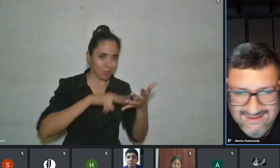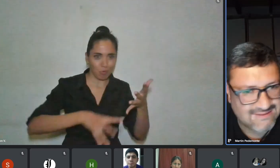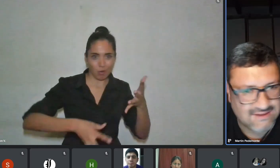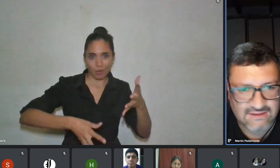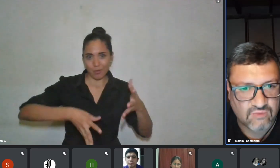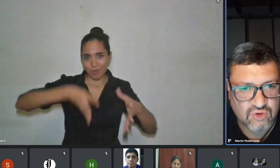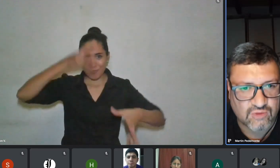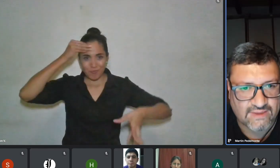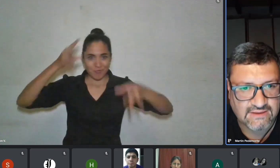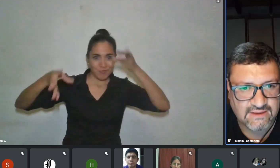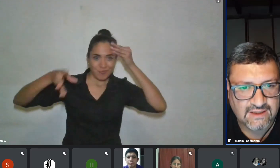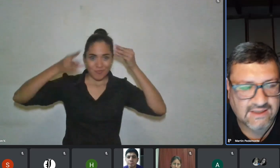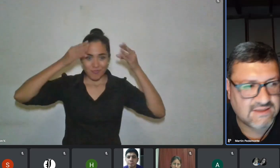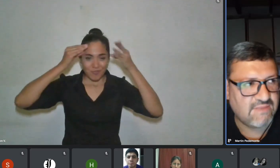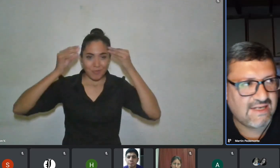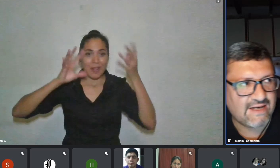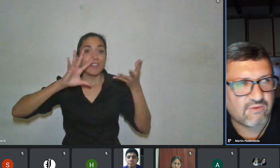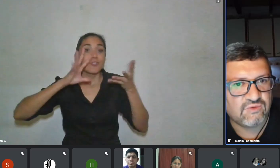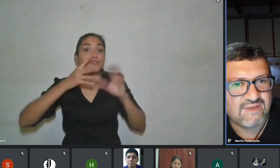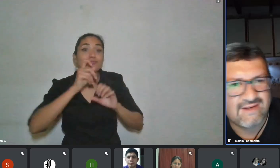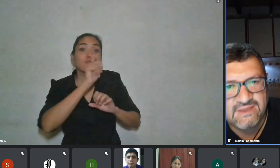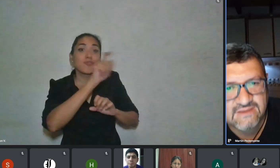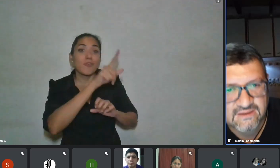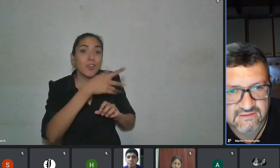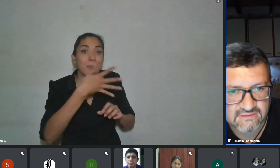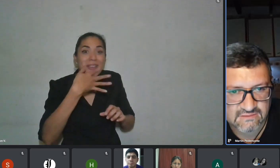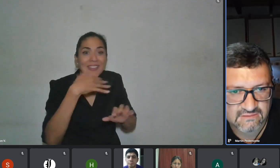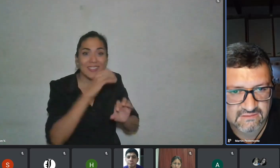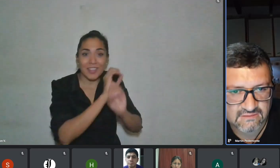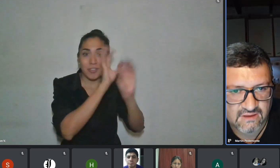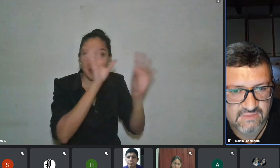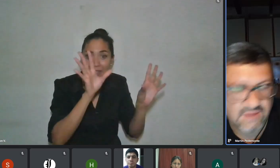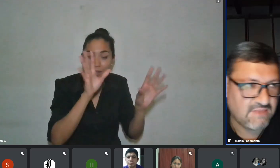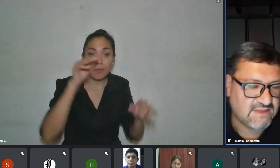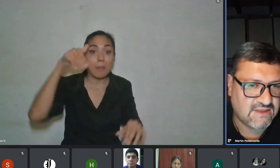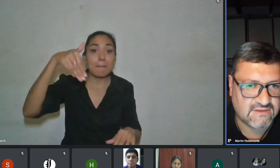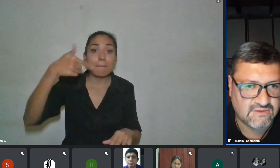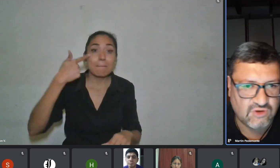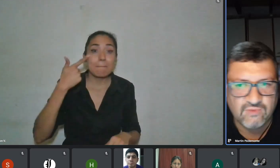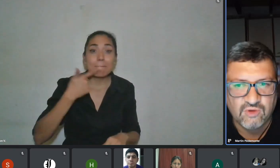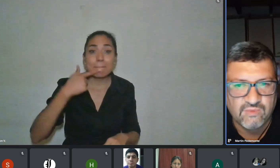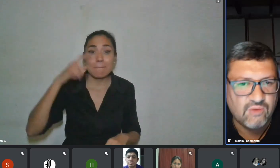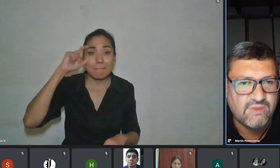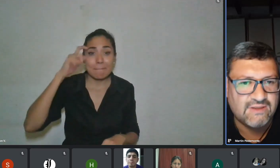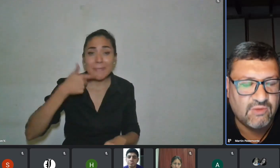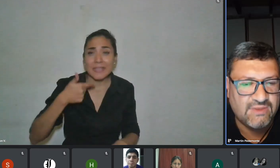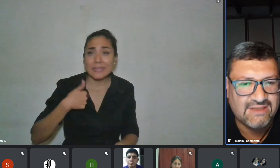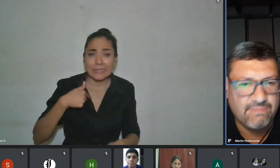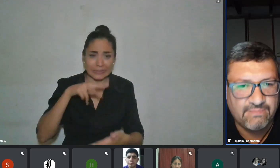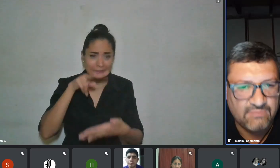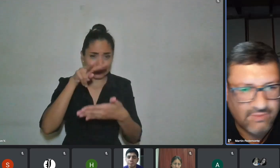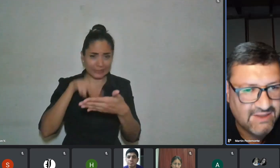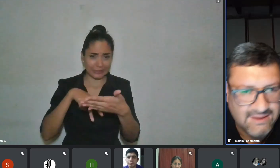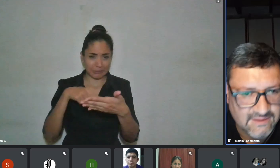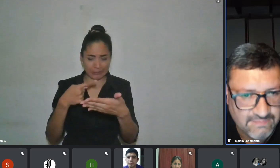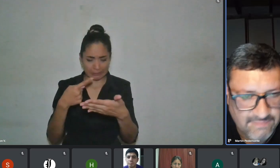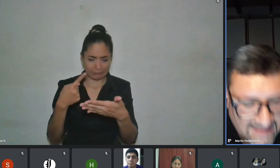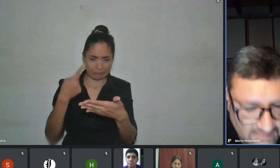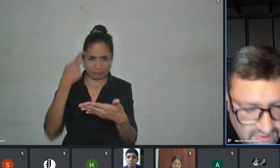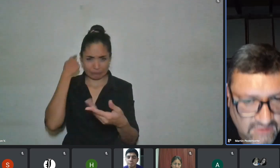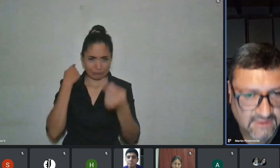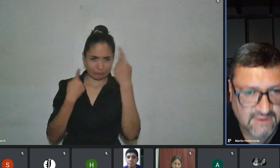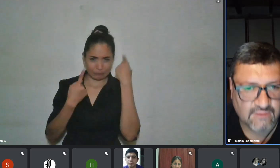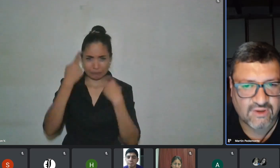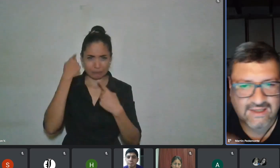mi mente entiende mucho más que si me largo a estudiar a Mises. A mí Mises no me